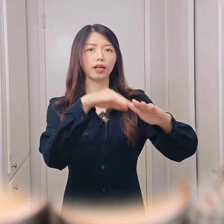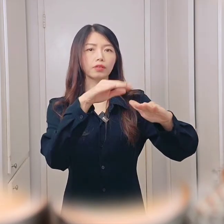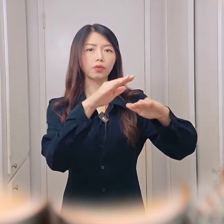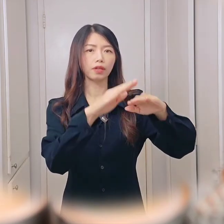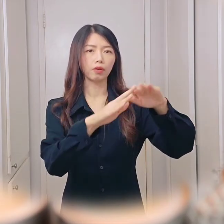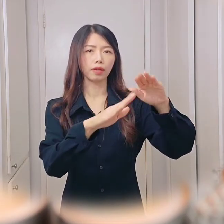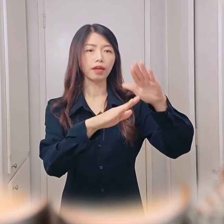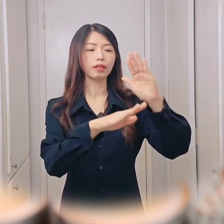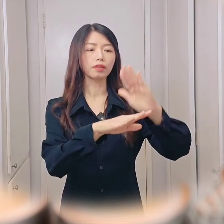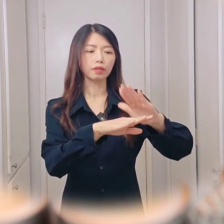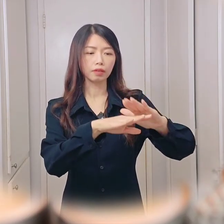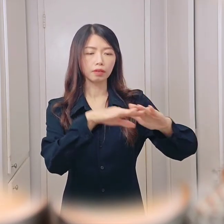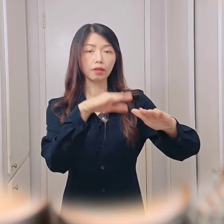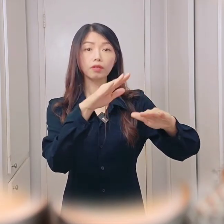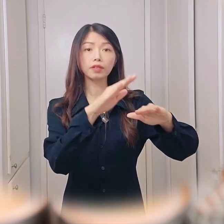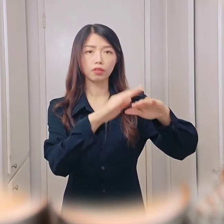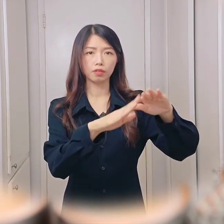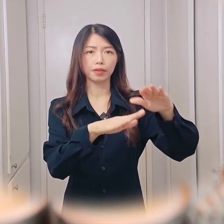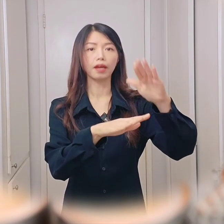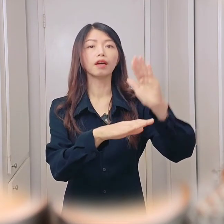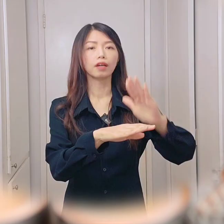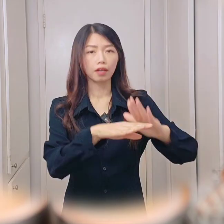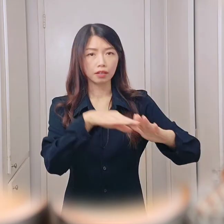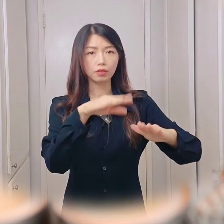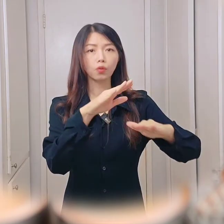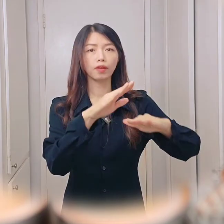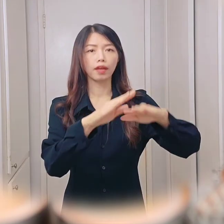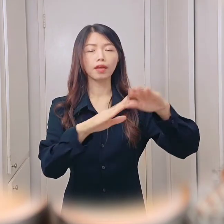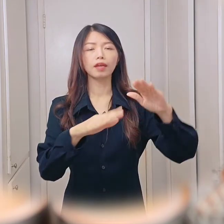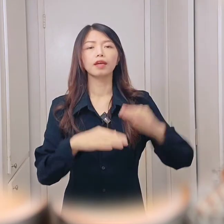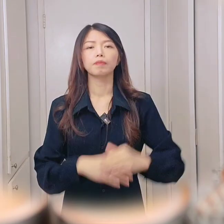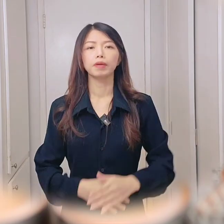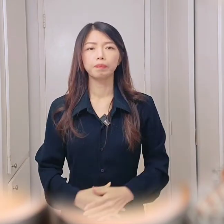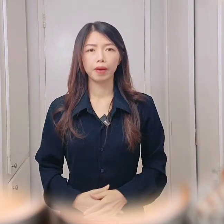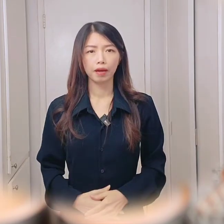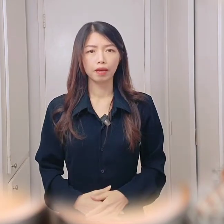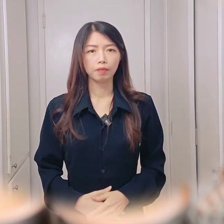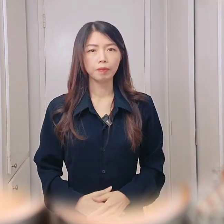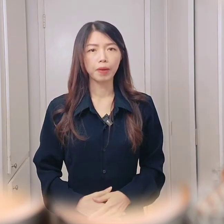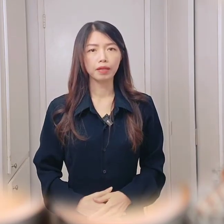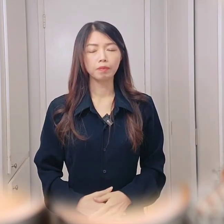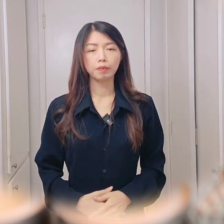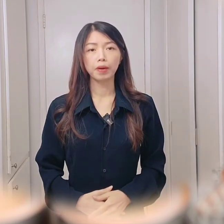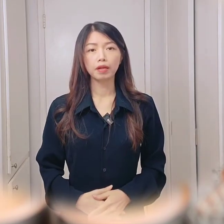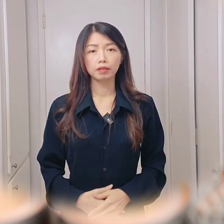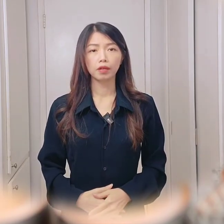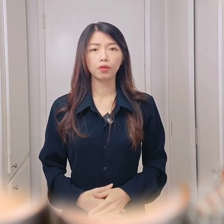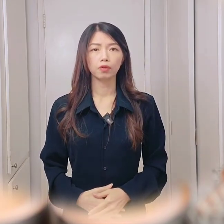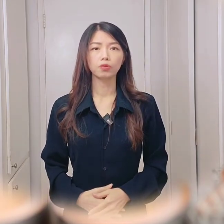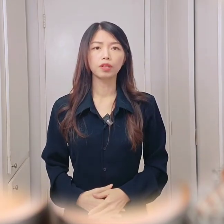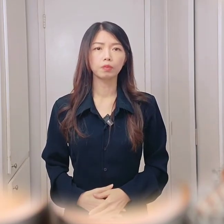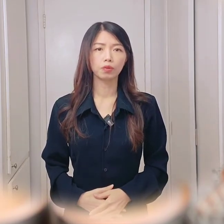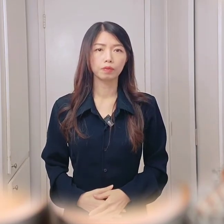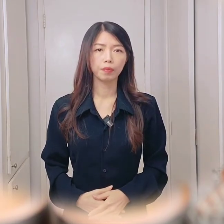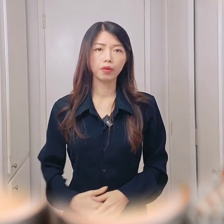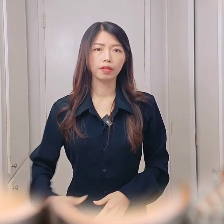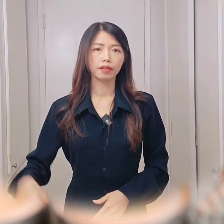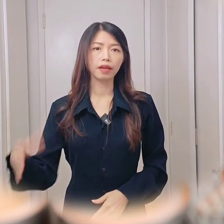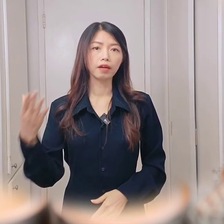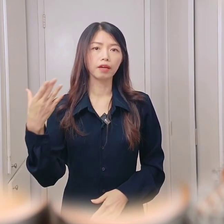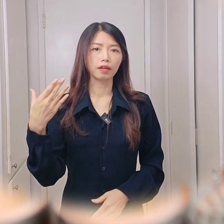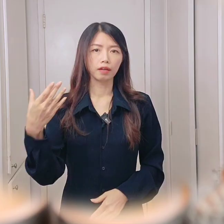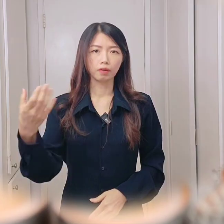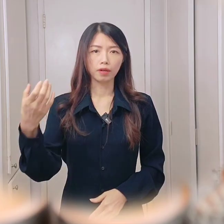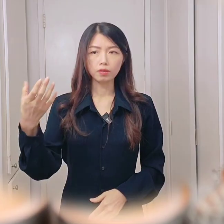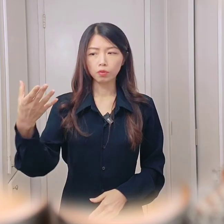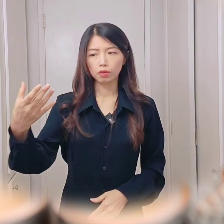수어는요, 양손을 이렇게 터치해 주시면 돼요. 그 손에 비파. 비파는 비파를 그대로 연주하는 모습을